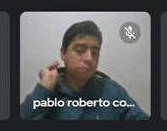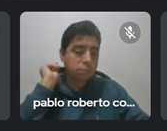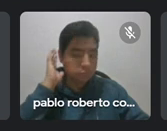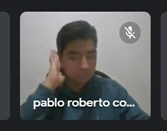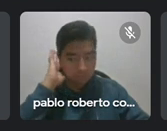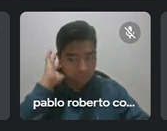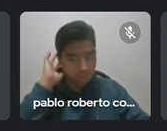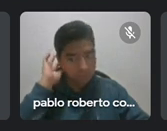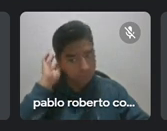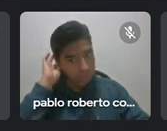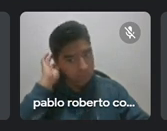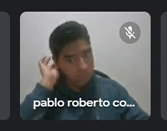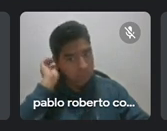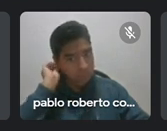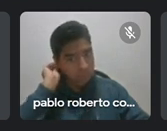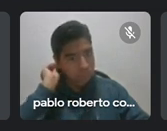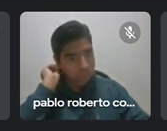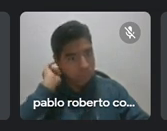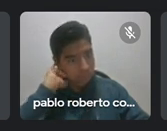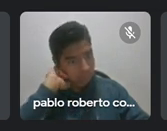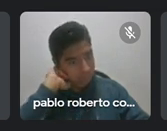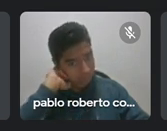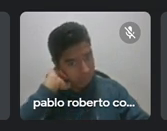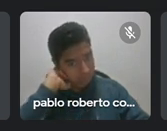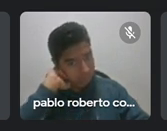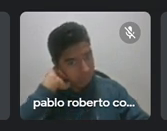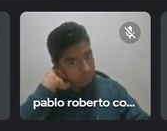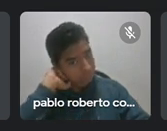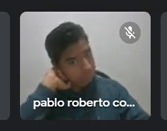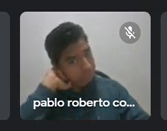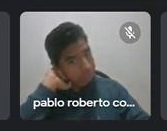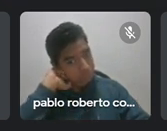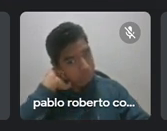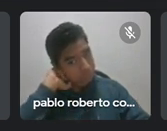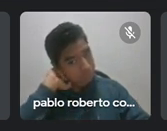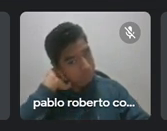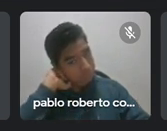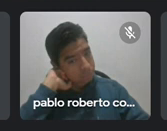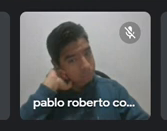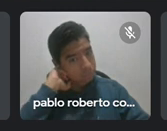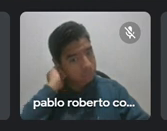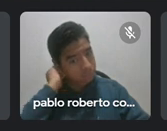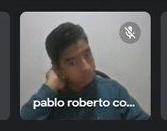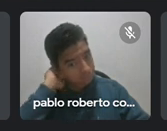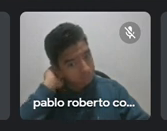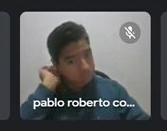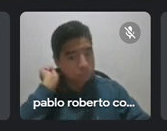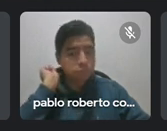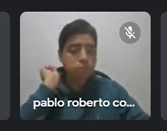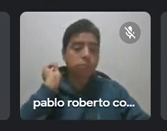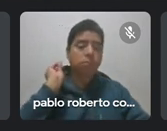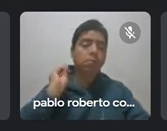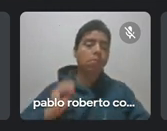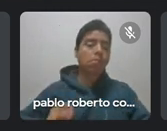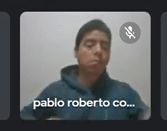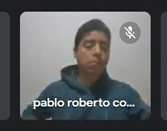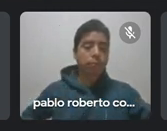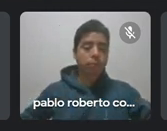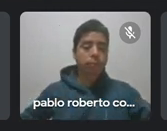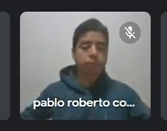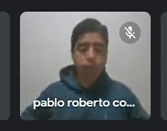Lo mismo con los sustantivos, con steering, ¿sí? De verlo cómo está funcionando. Entonces, por alguna